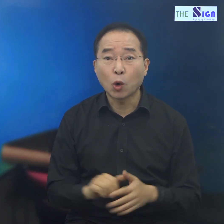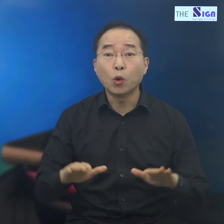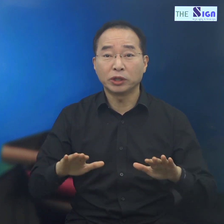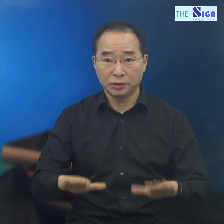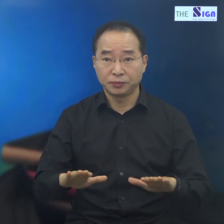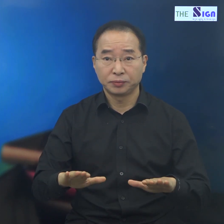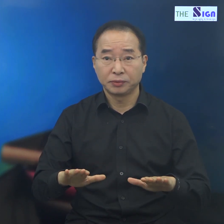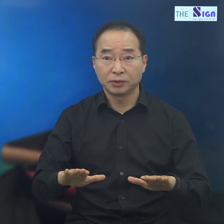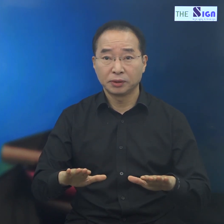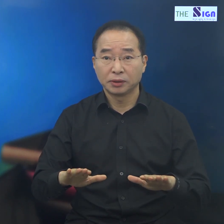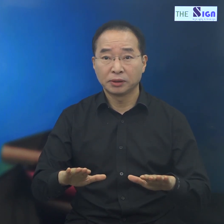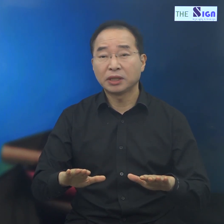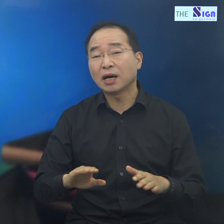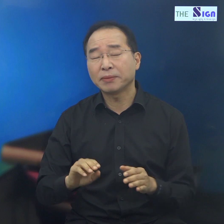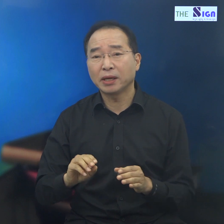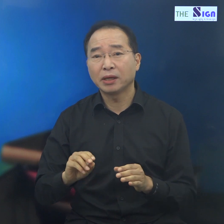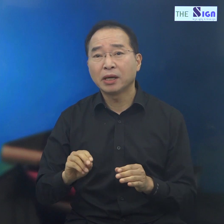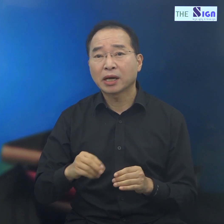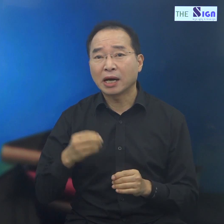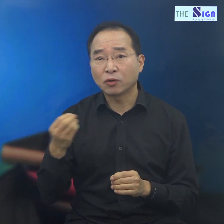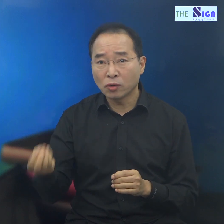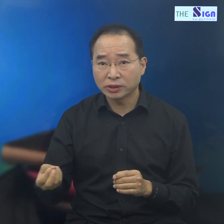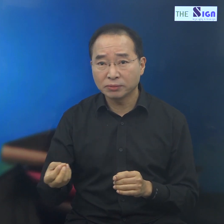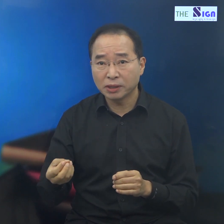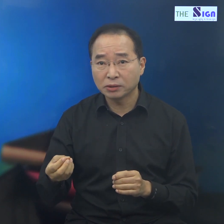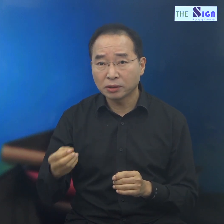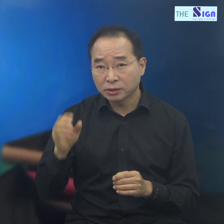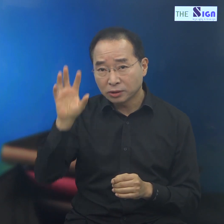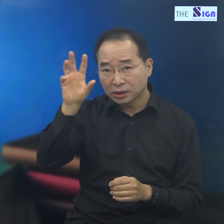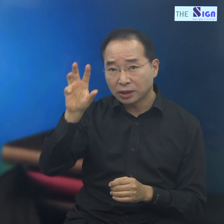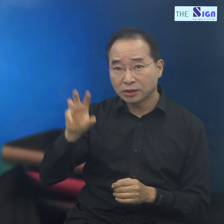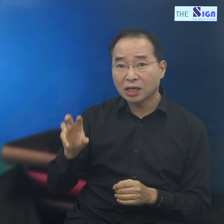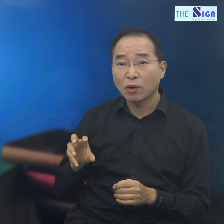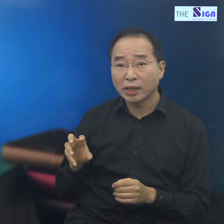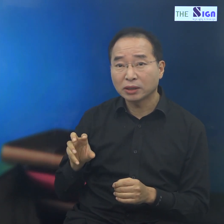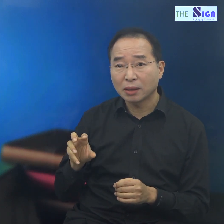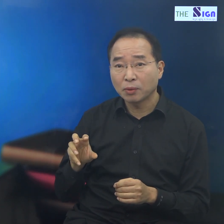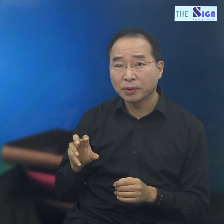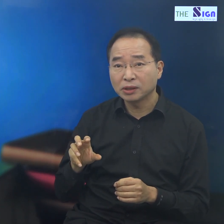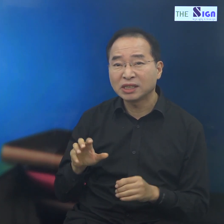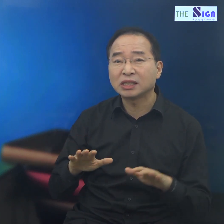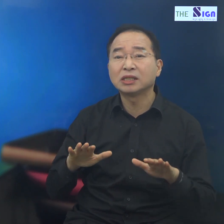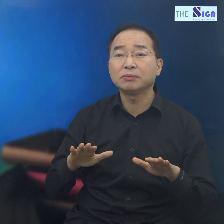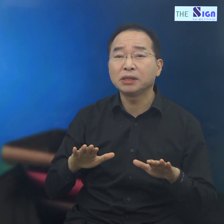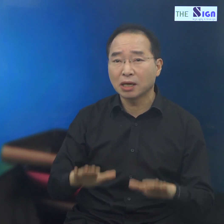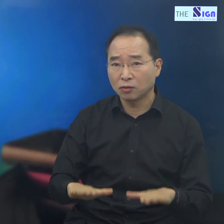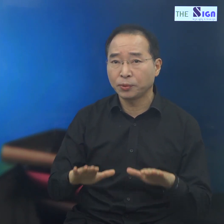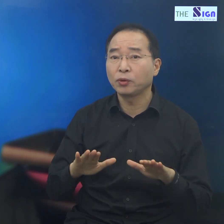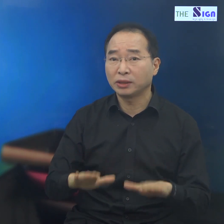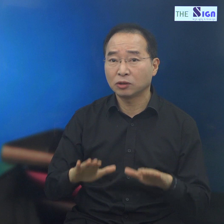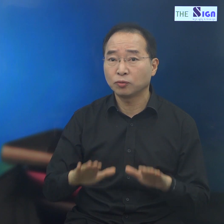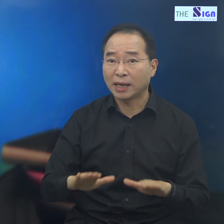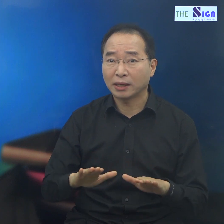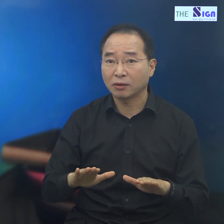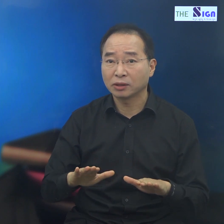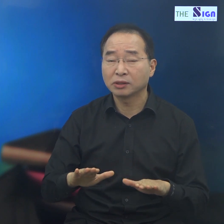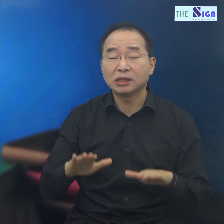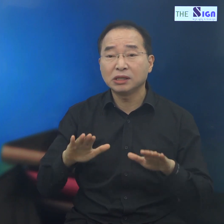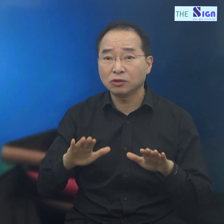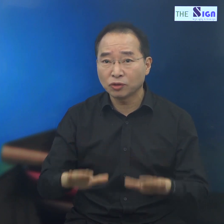오늘. 그 다음에 간혹 쓰면서 그 이제 상황에 따라 보면 지금이라고 표현할 때도 많아요. 그래서 이 수화를